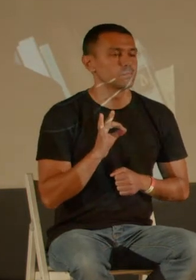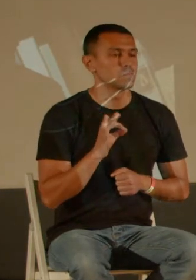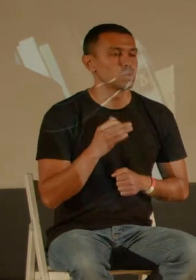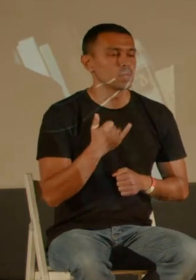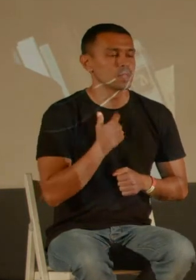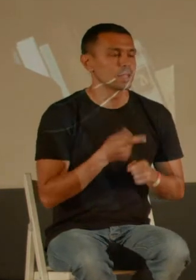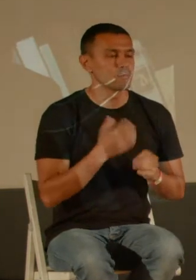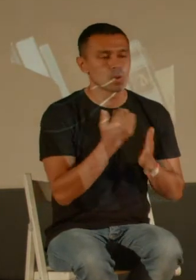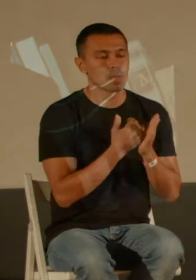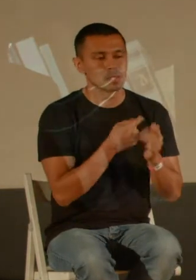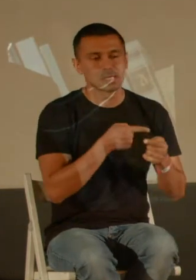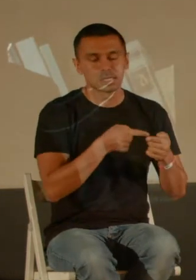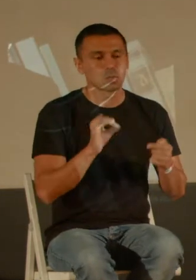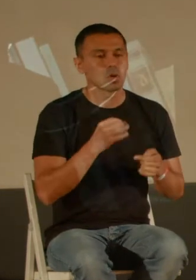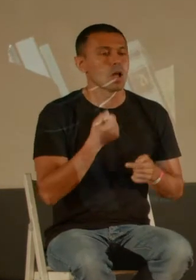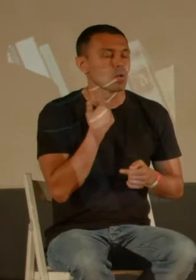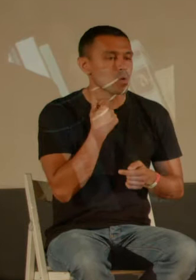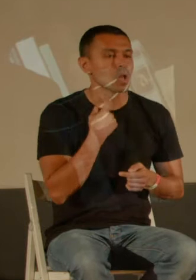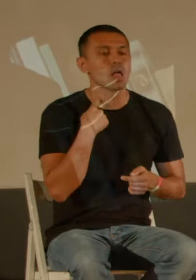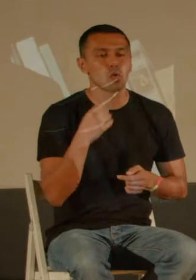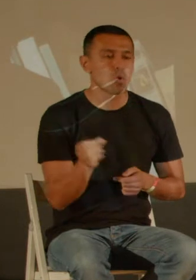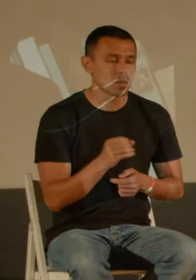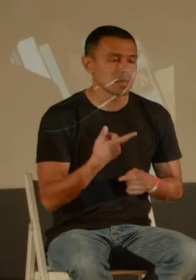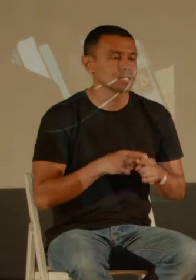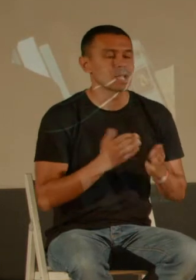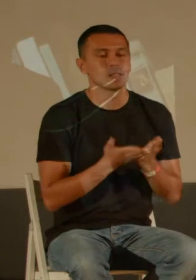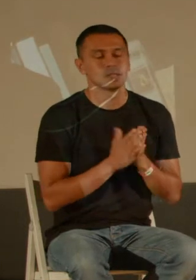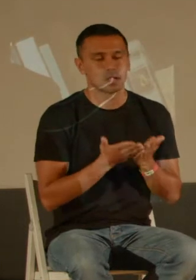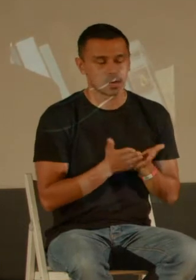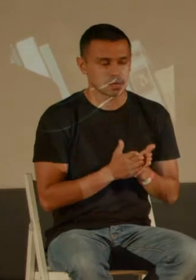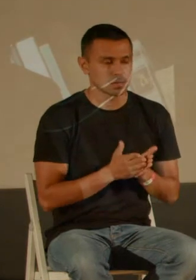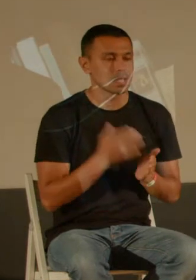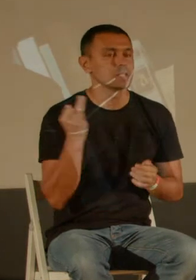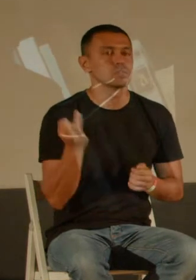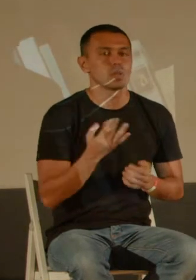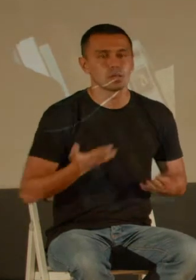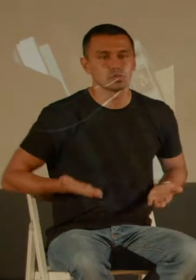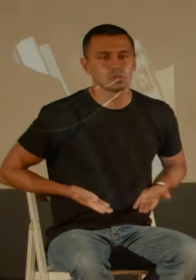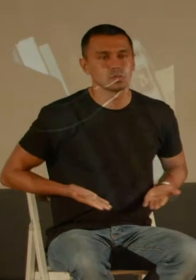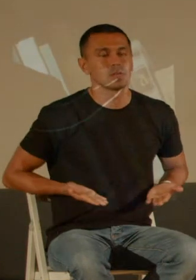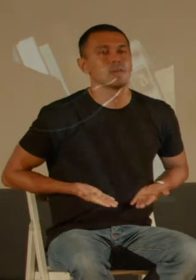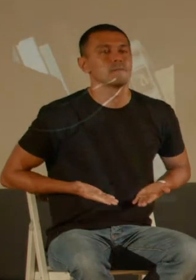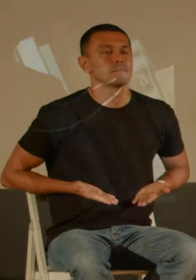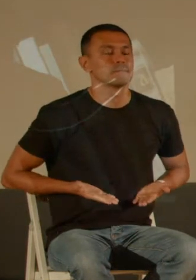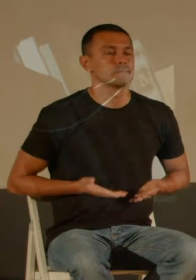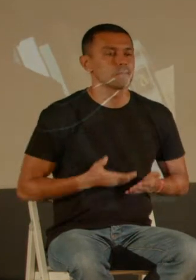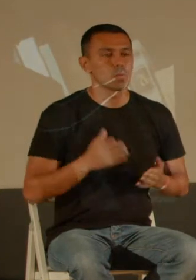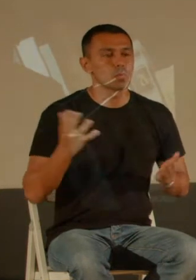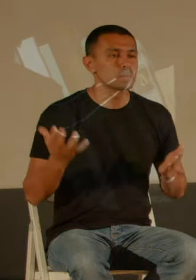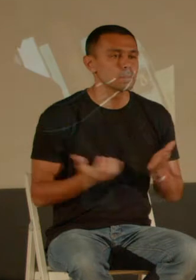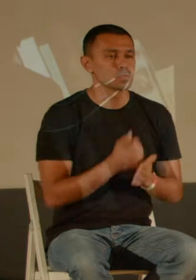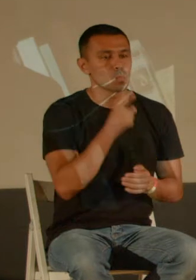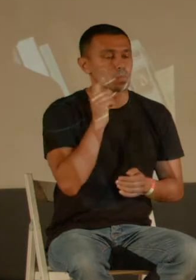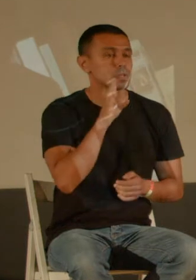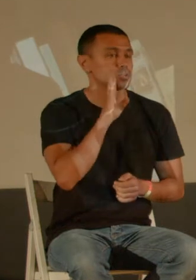Нас так в програмі зазначили про алкоголь, алкоголізм, але це книжка «Історія життя успішної